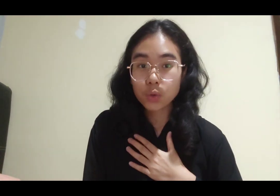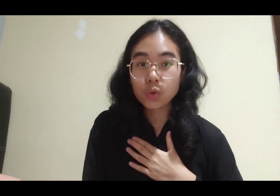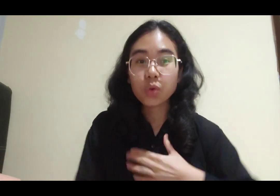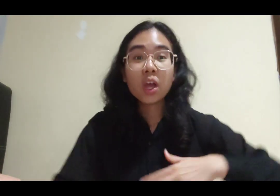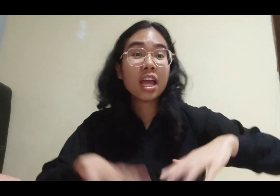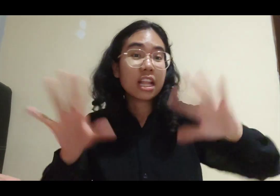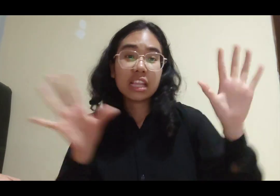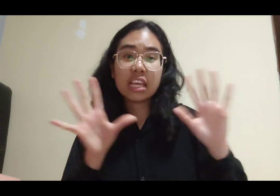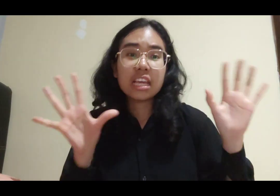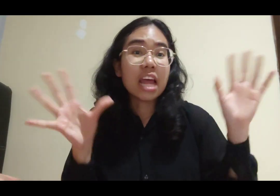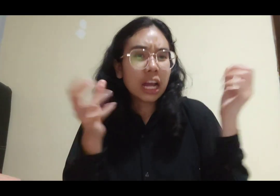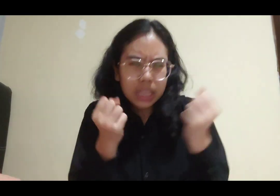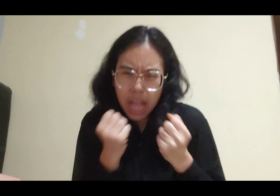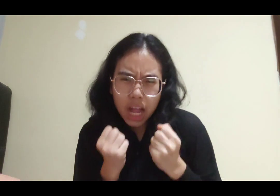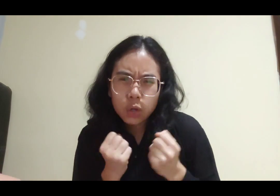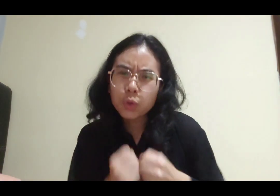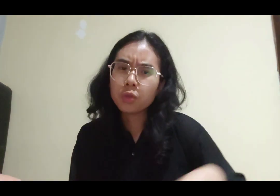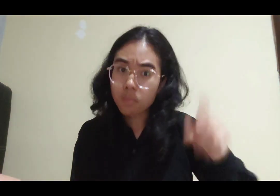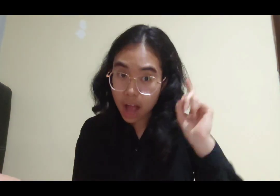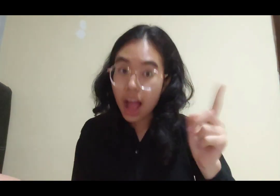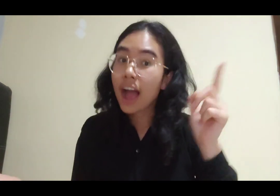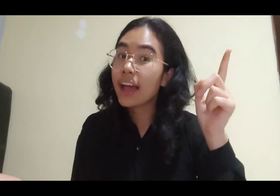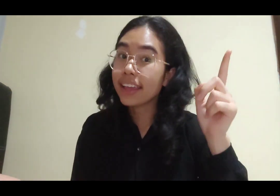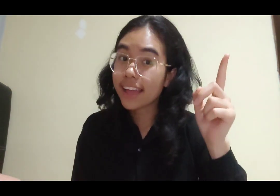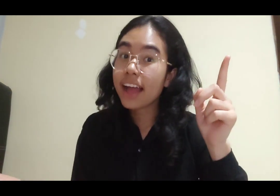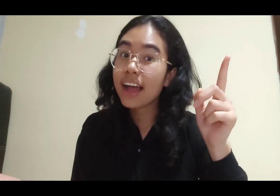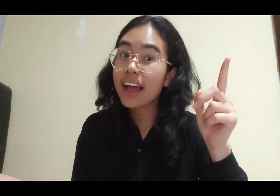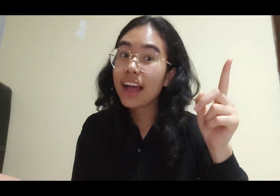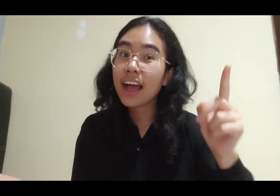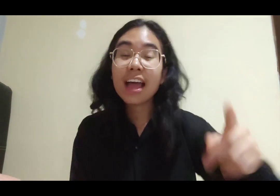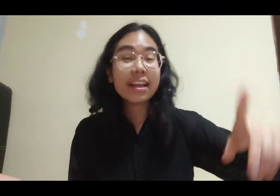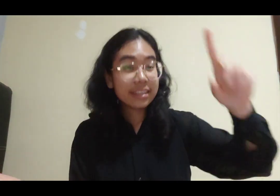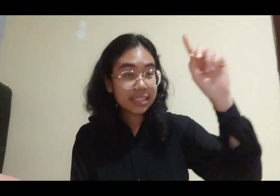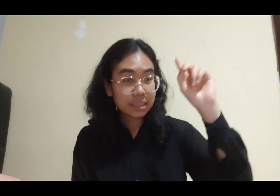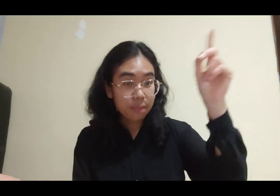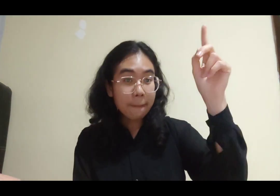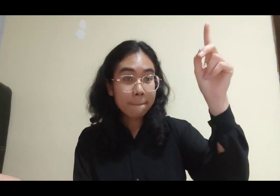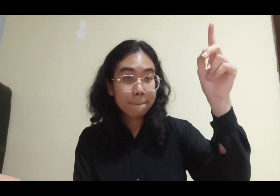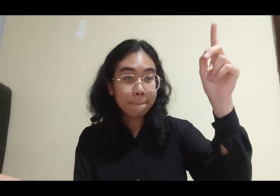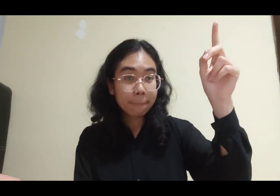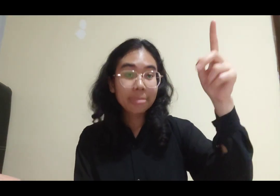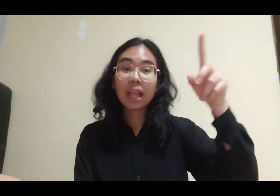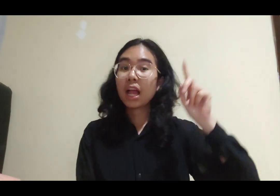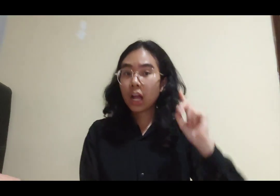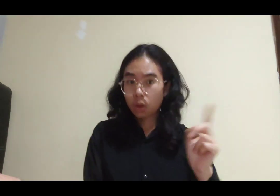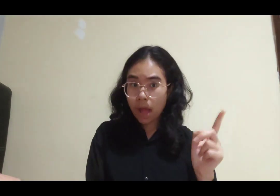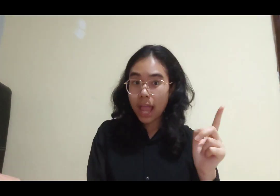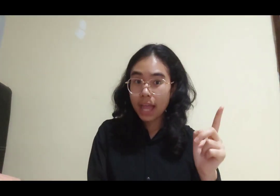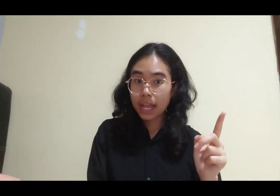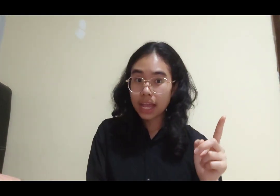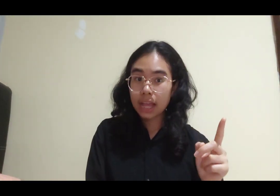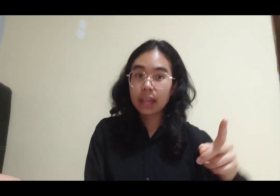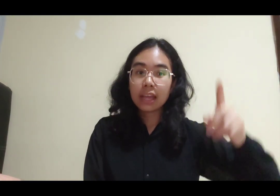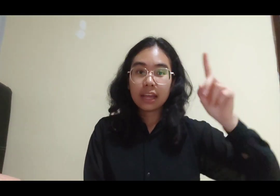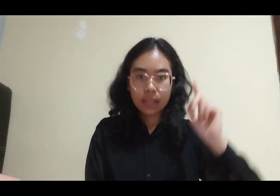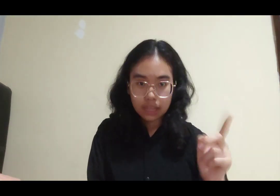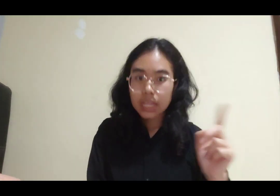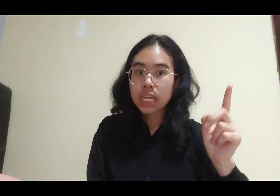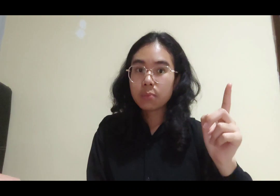Aku tidak takut bahaya. Sebab kalau bahaya kayak gini